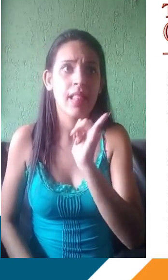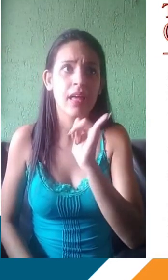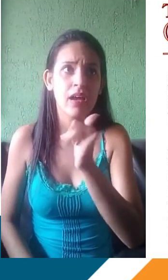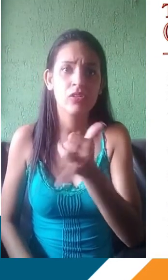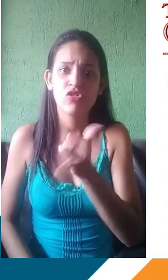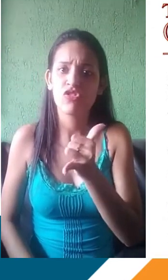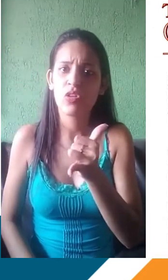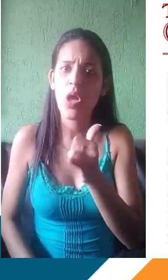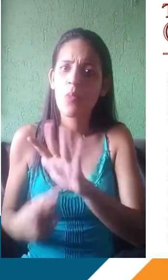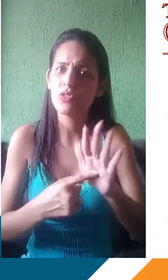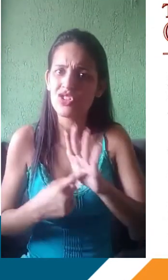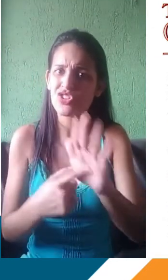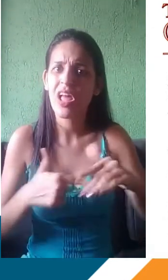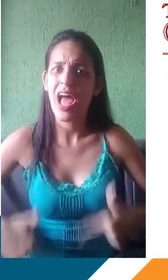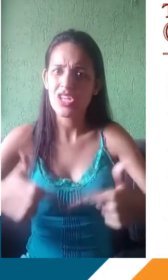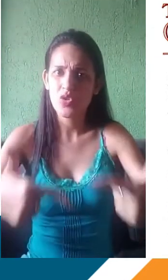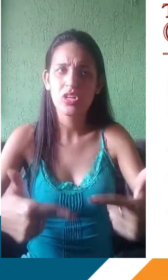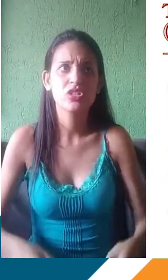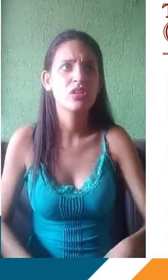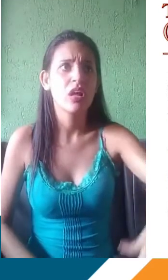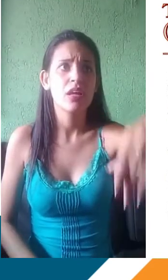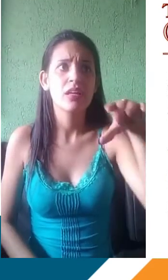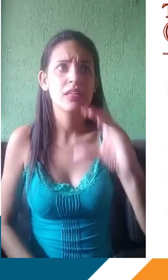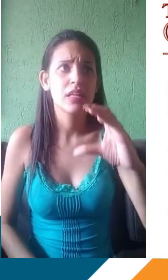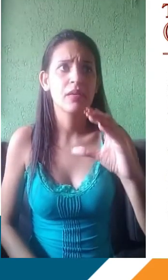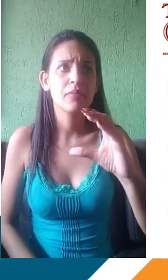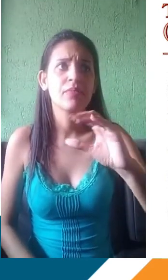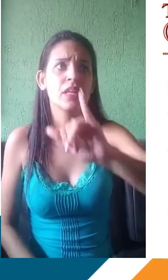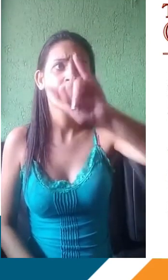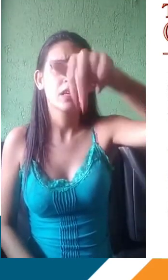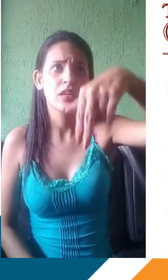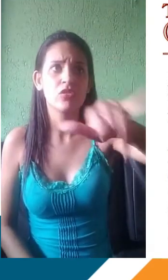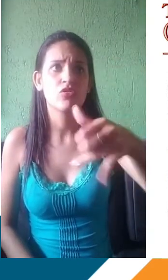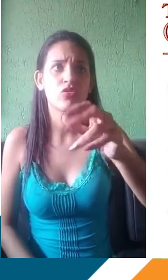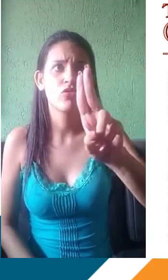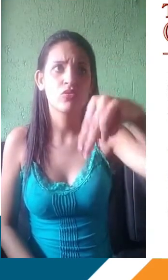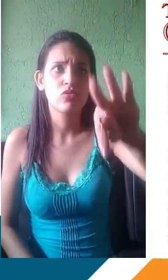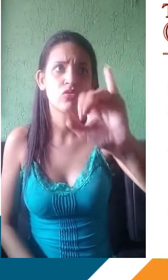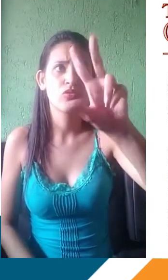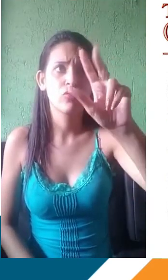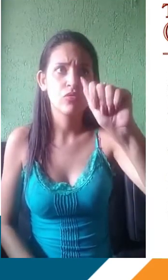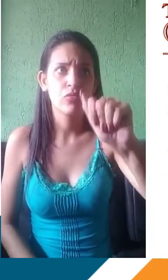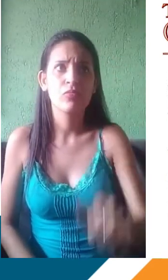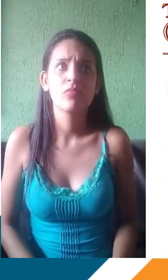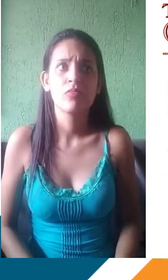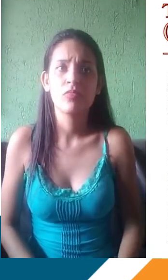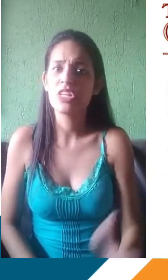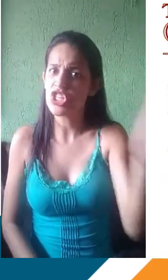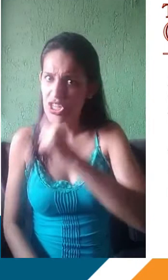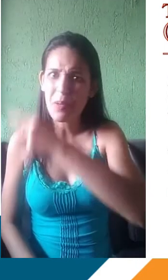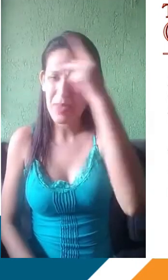chamar o interlocutor à participação. D. Descritiva, por enumerar características de um personagem. E letra